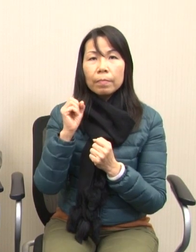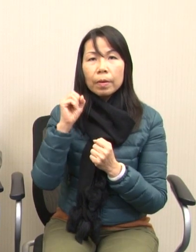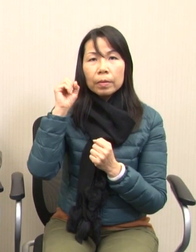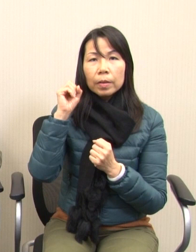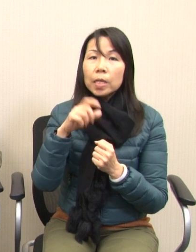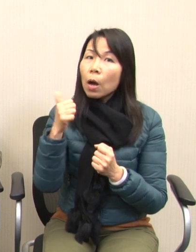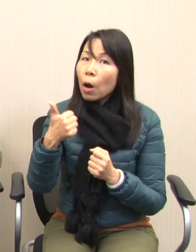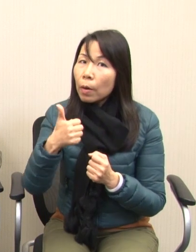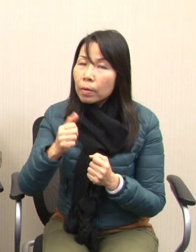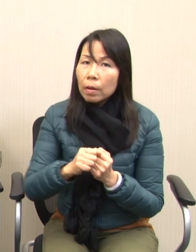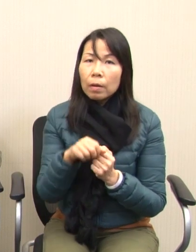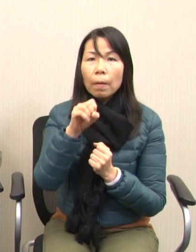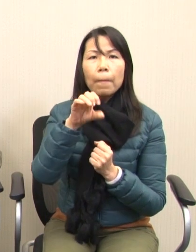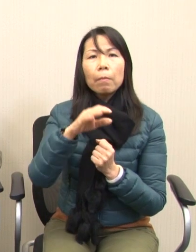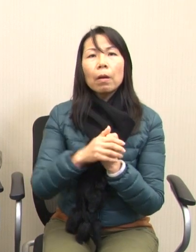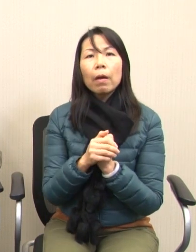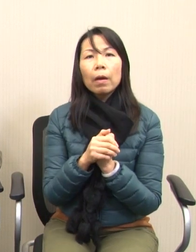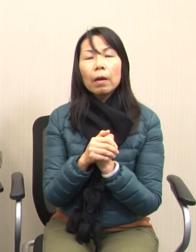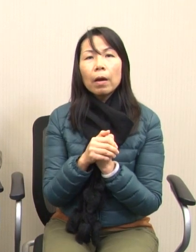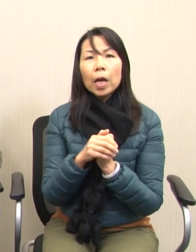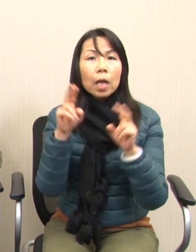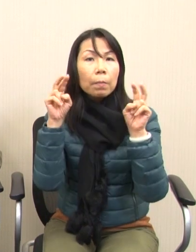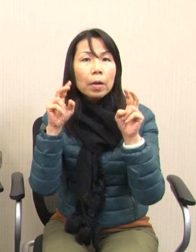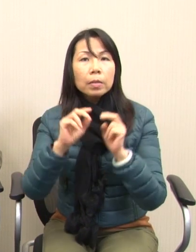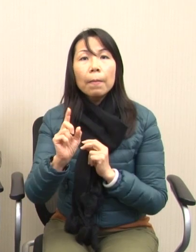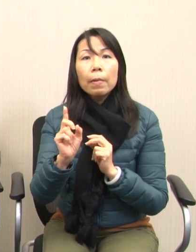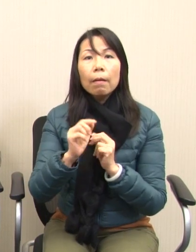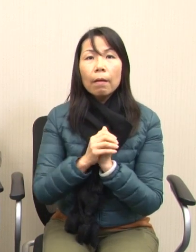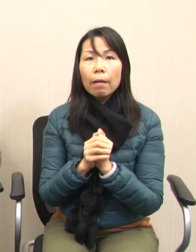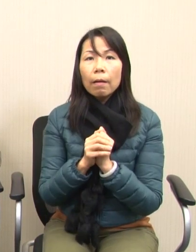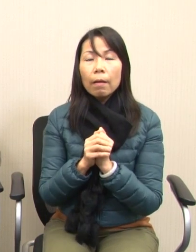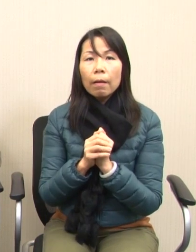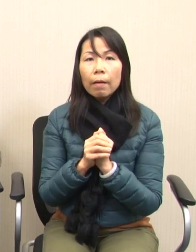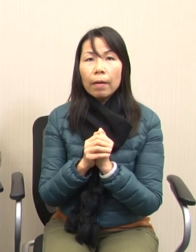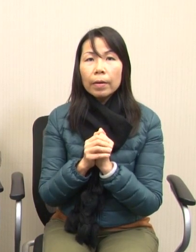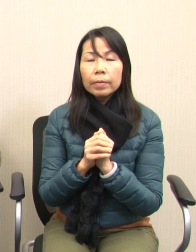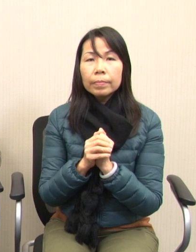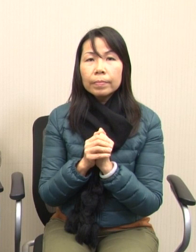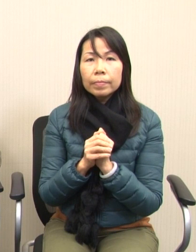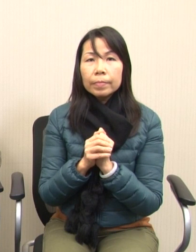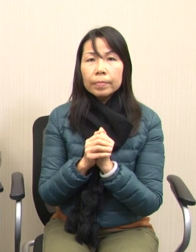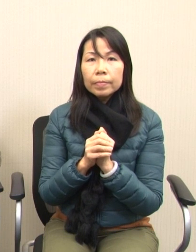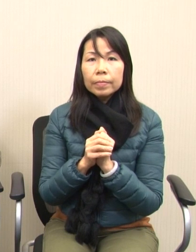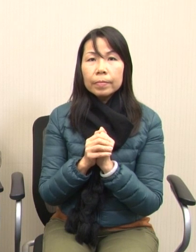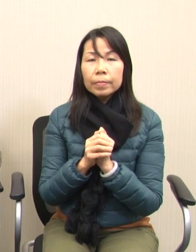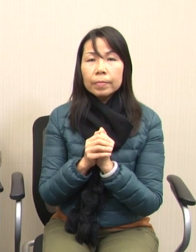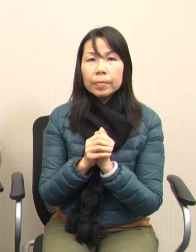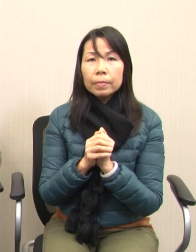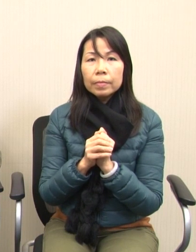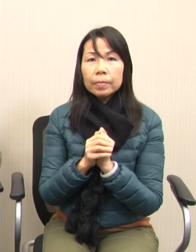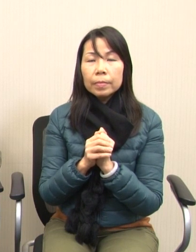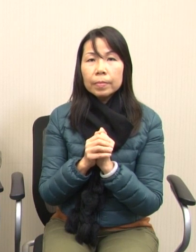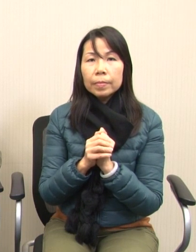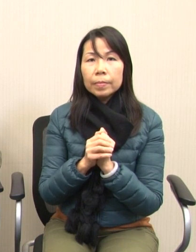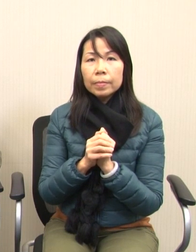你，奇貨嘅咩啊？貨係咩啊？英文叫做 commodity。